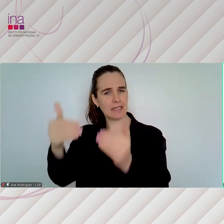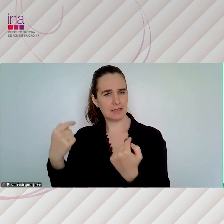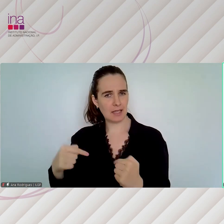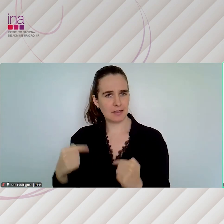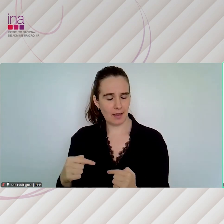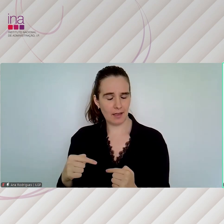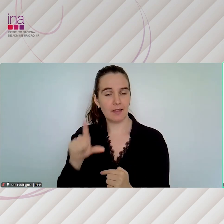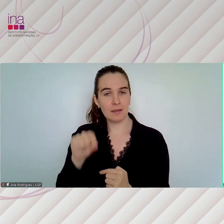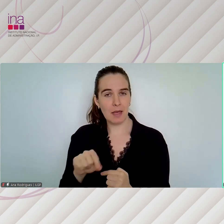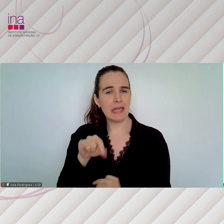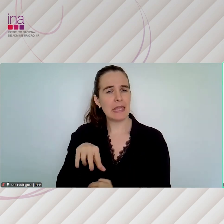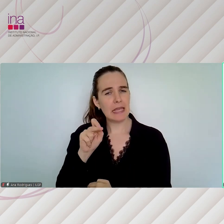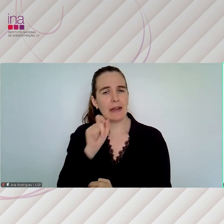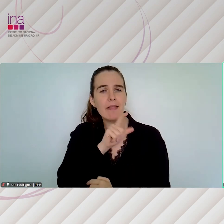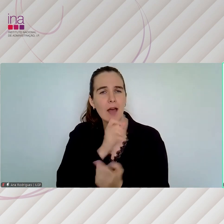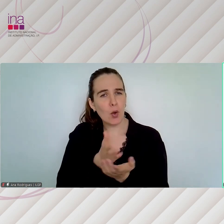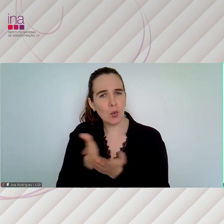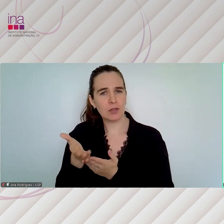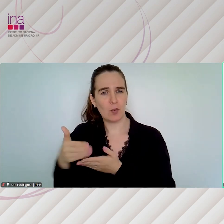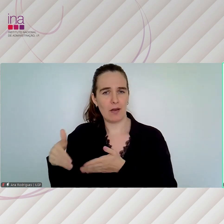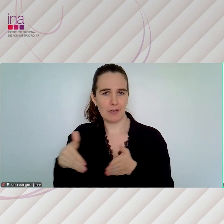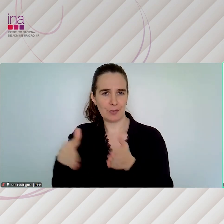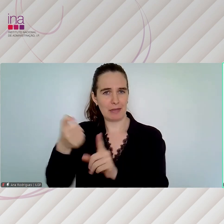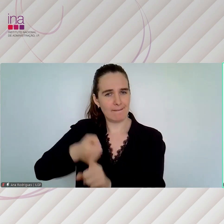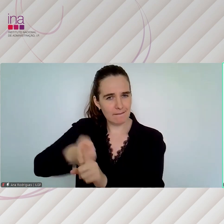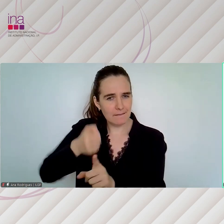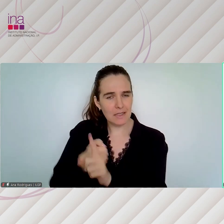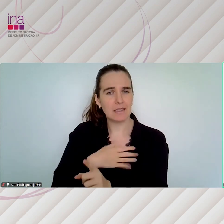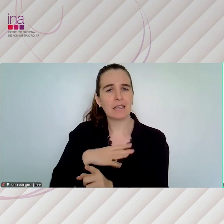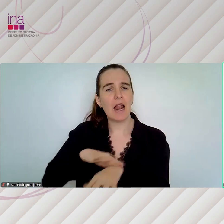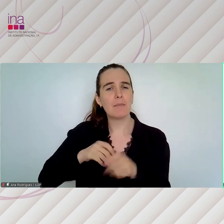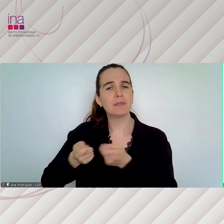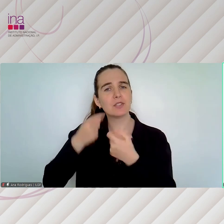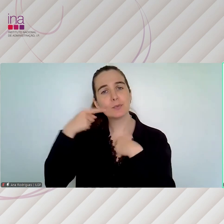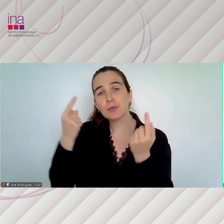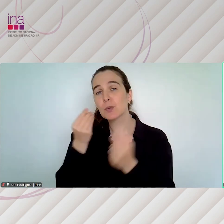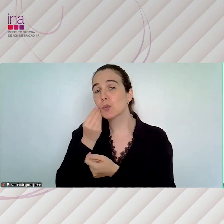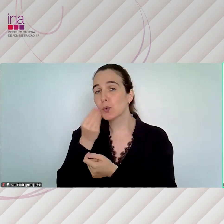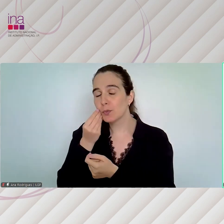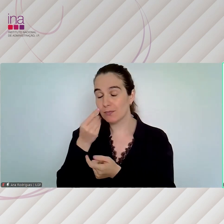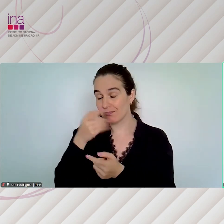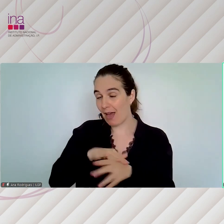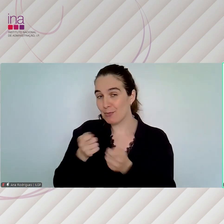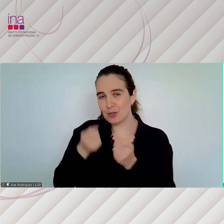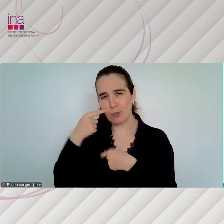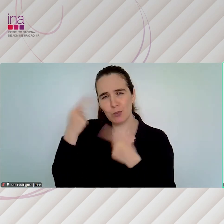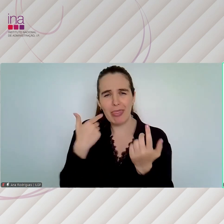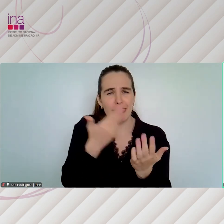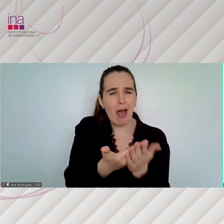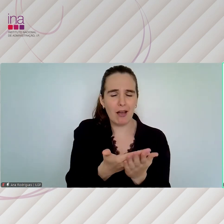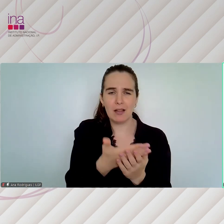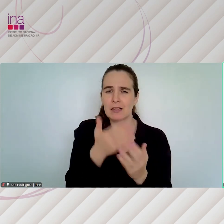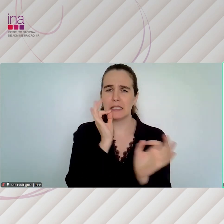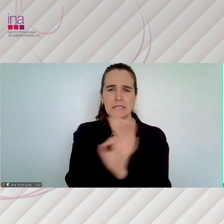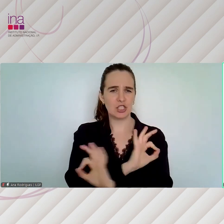INA continuará a liderar o caminho para a formação de uma administração pública que serve sempre com excelência, que